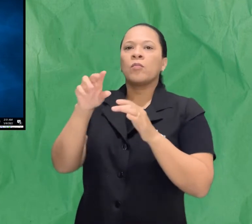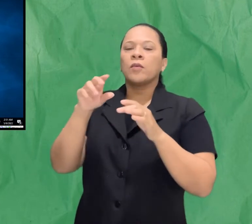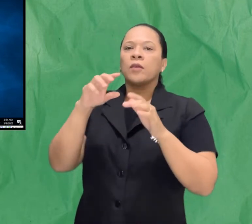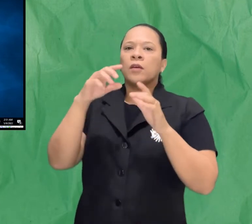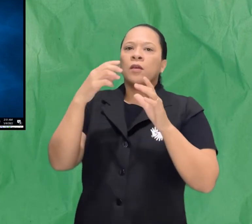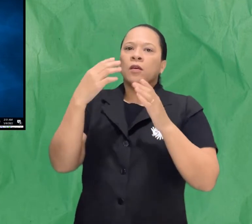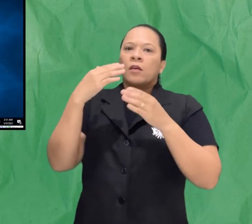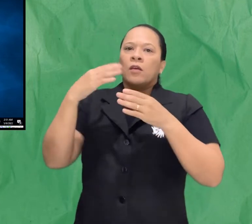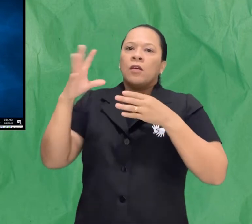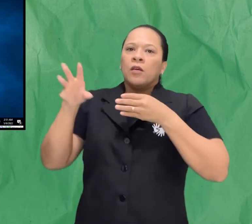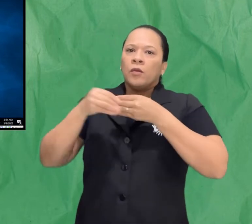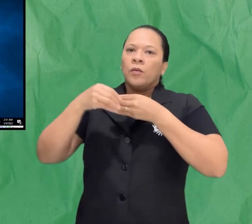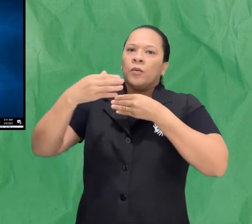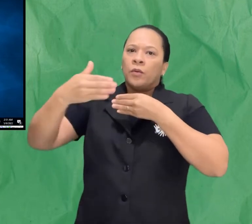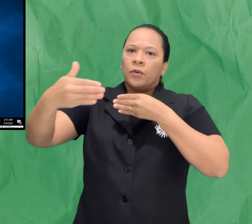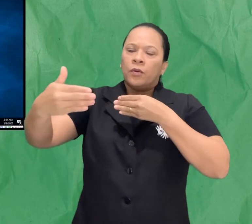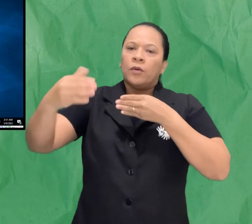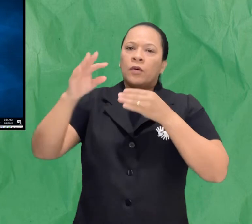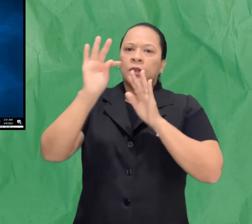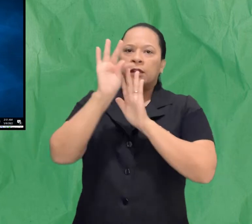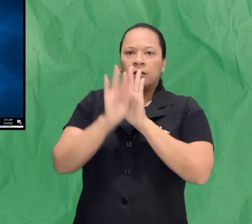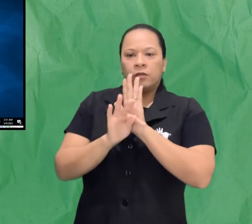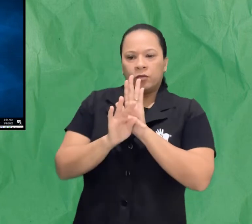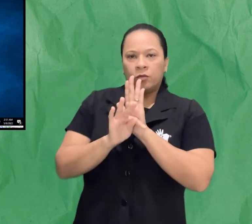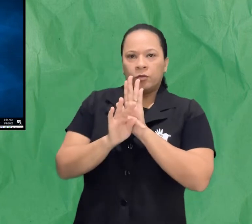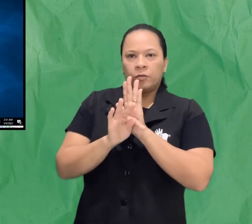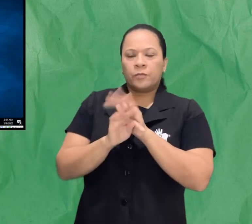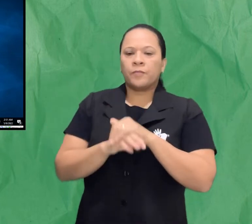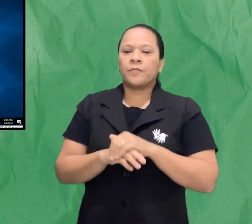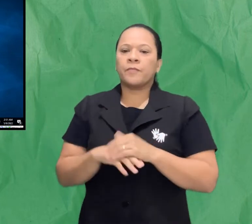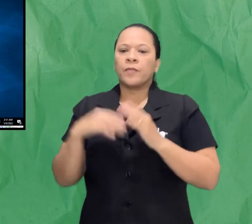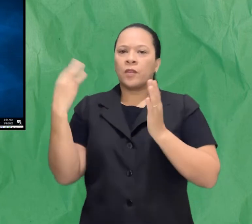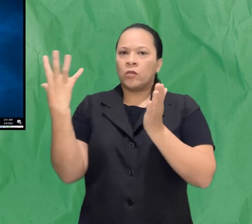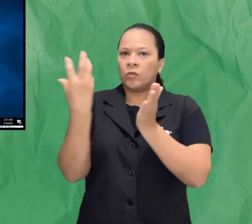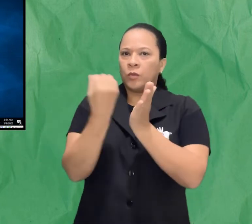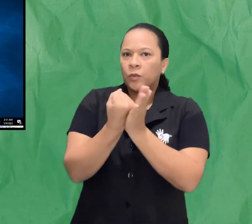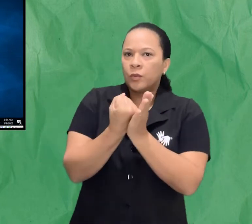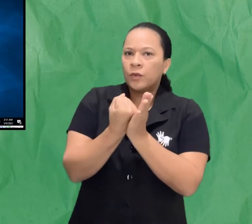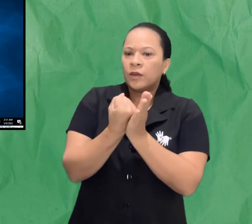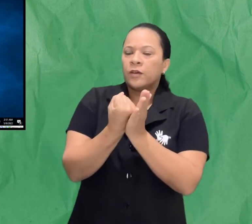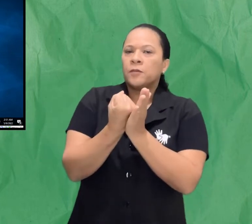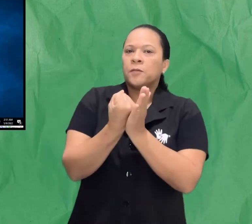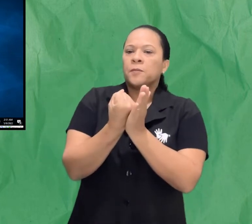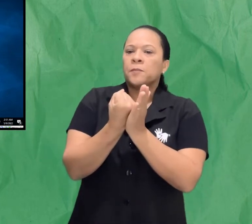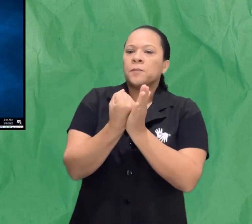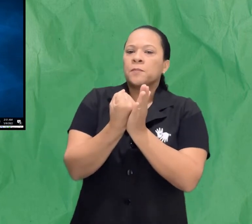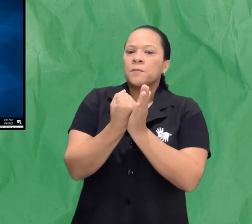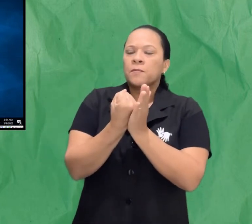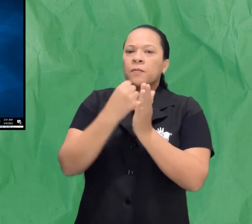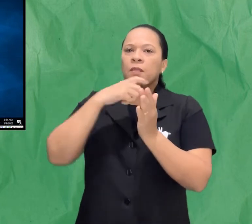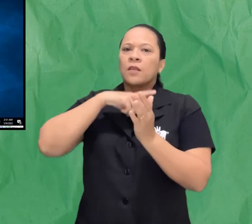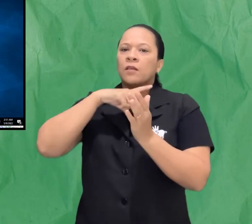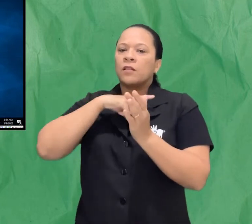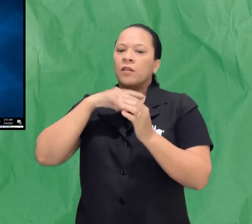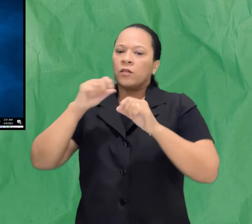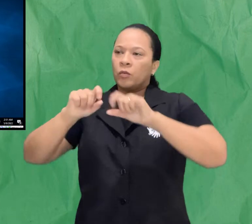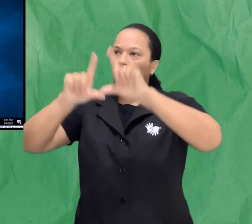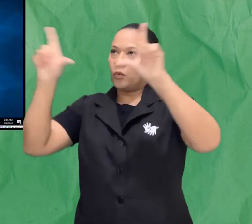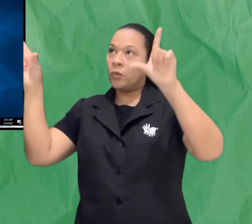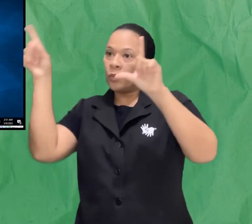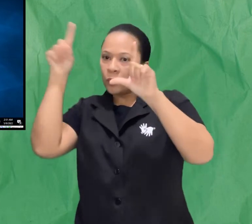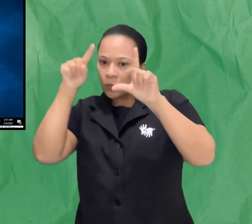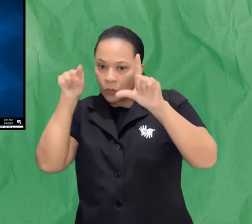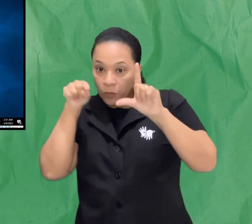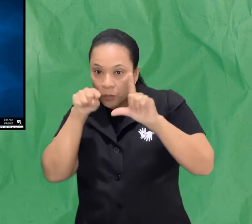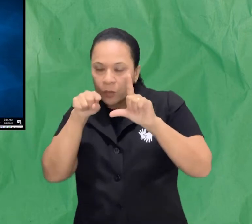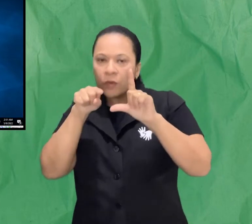Aí vou salvar. Aí tá aqui, primeiro. Então esse aqui que já tinha aqui. Então só tem esse arquivo com o nome